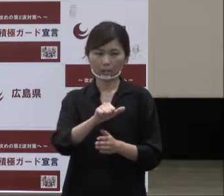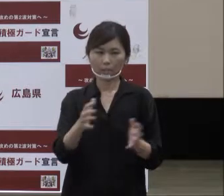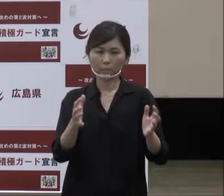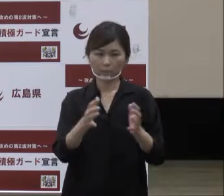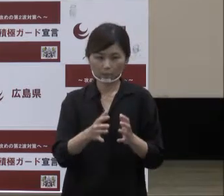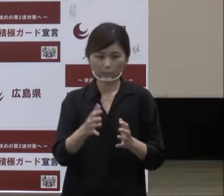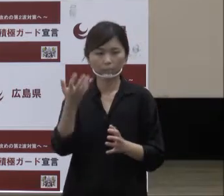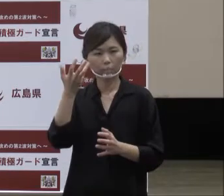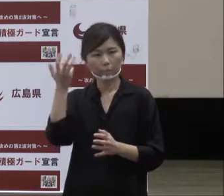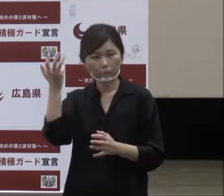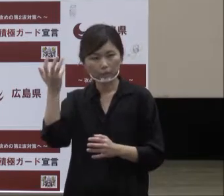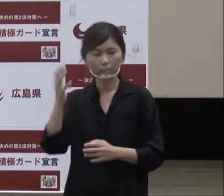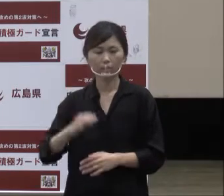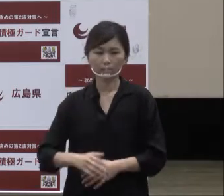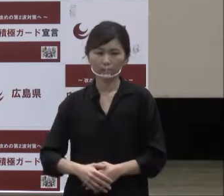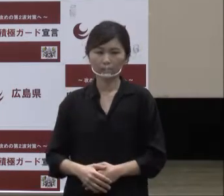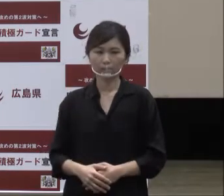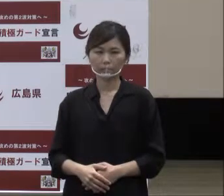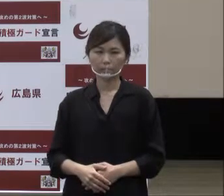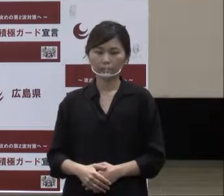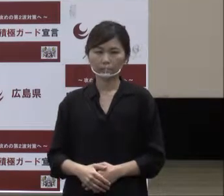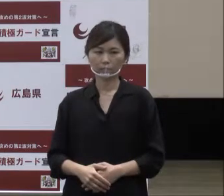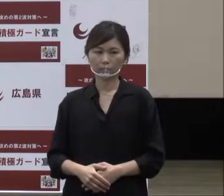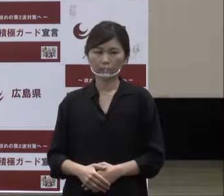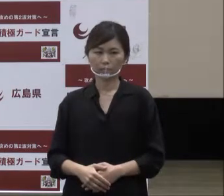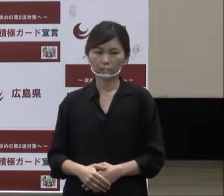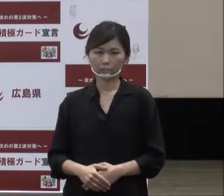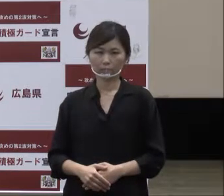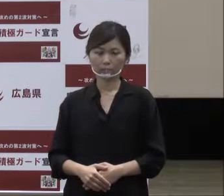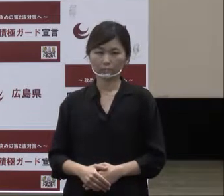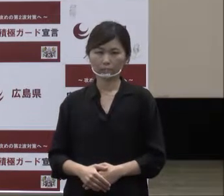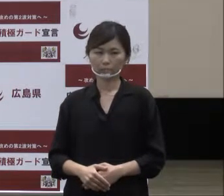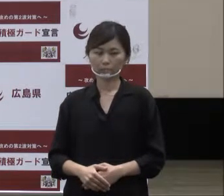込みとして今出てきているということであります。